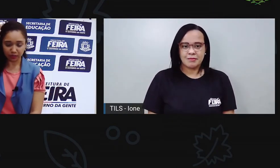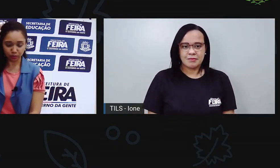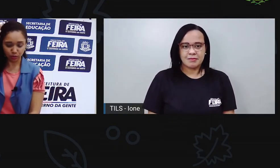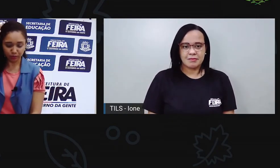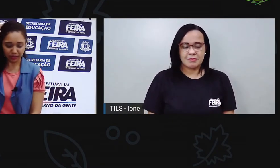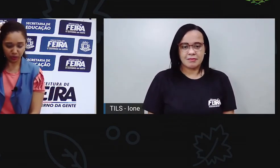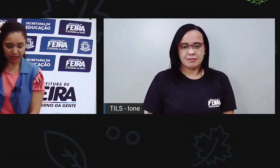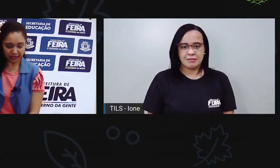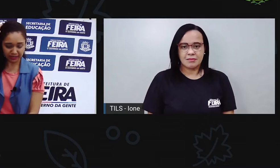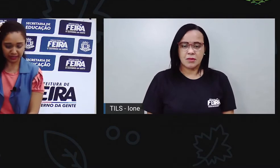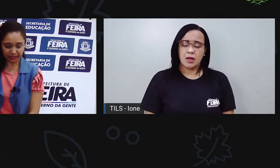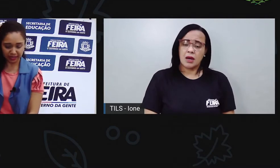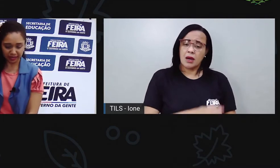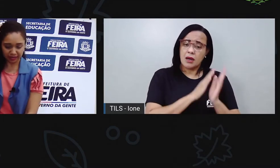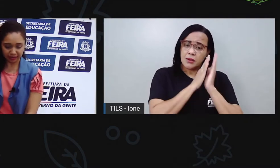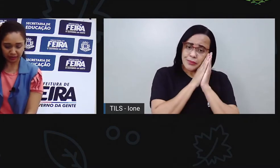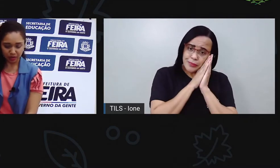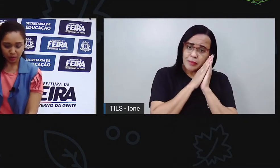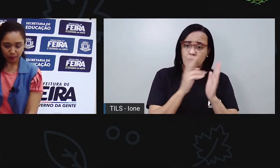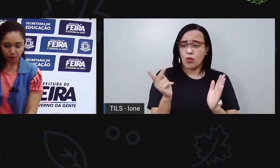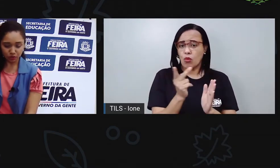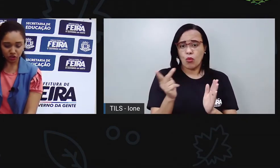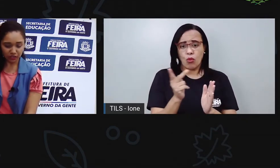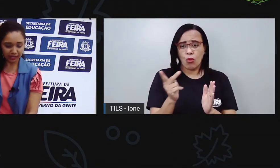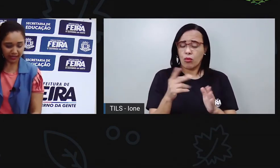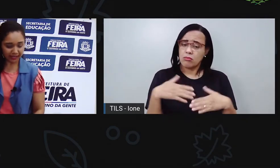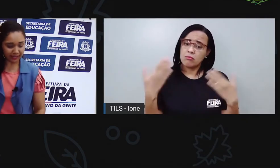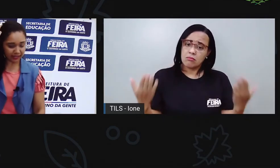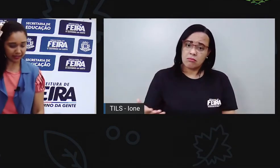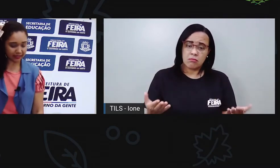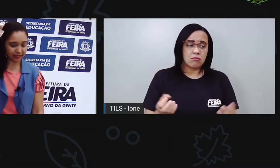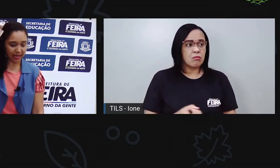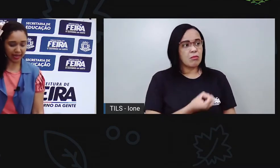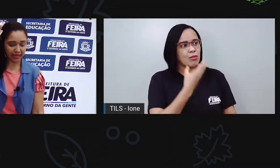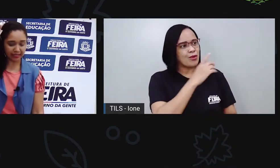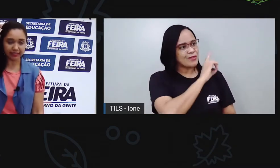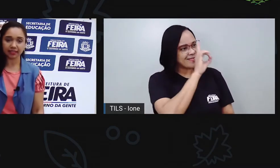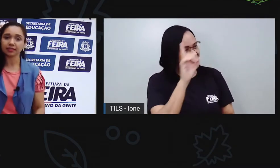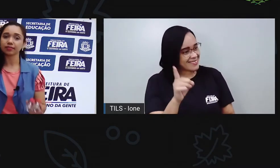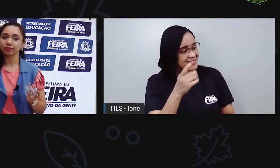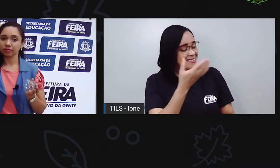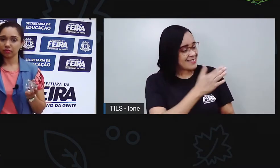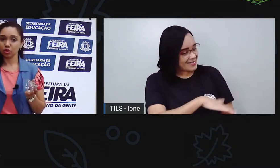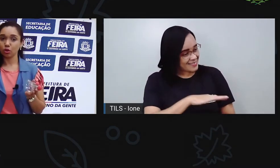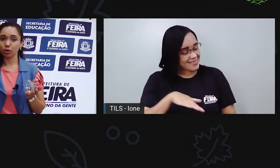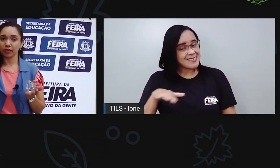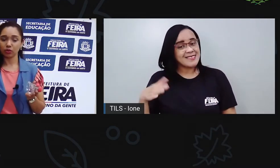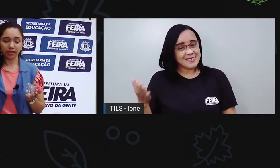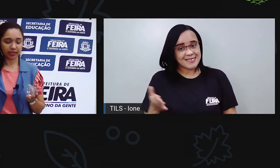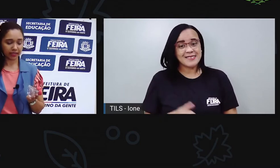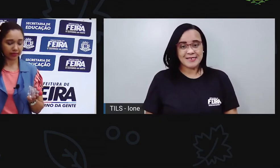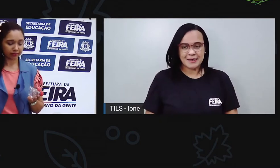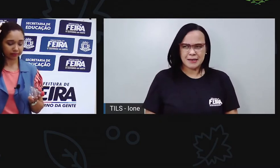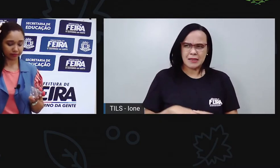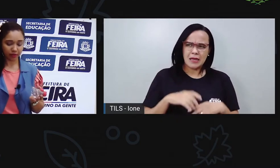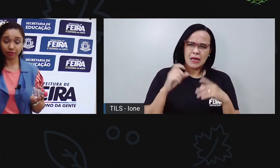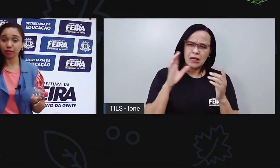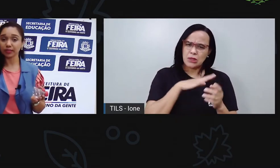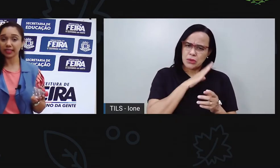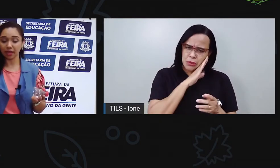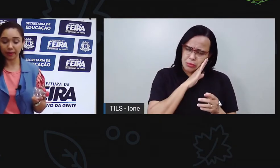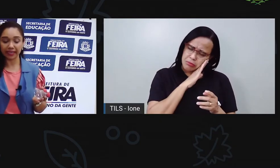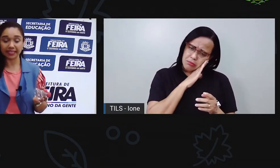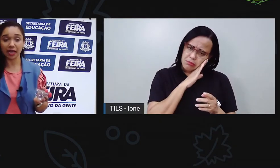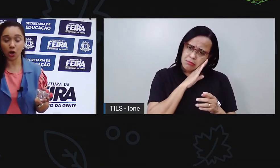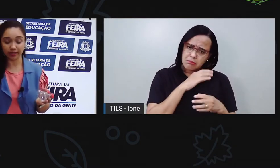"Olha, estão dormindo ainda. Bom dia, crianças." "Dormindo ainda.